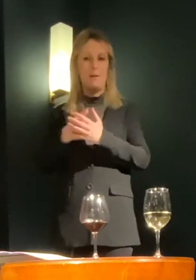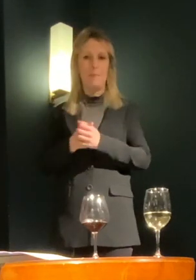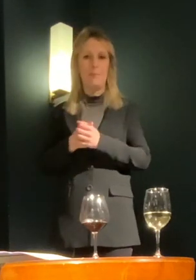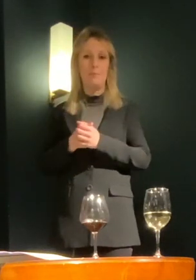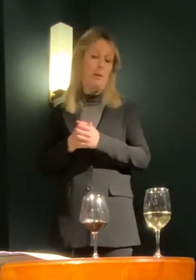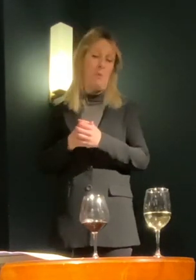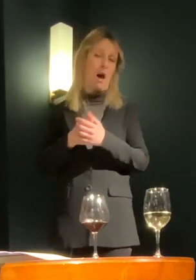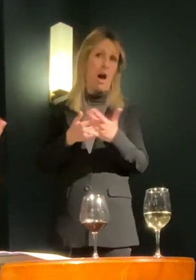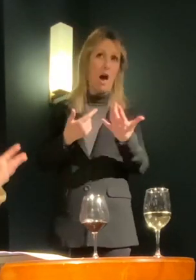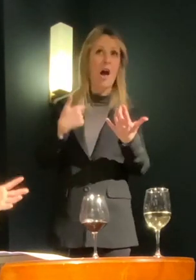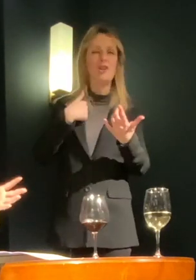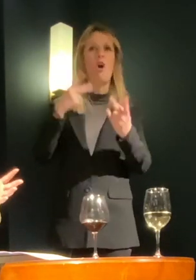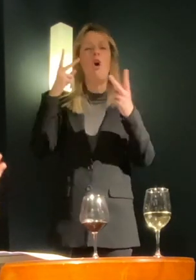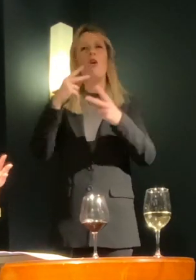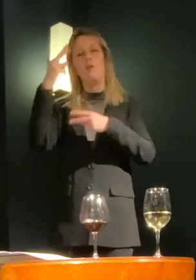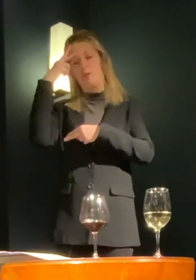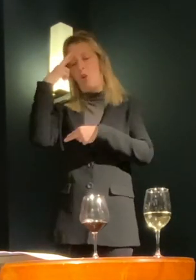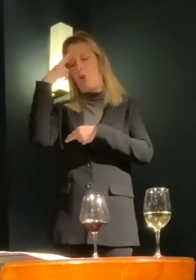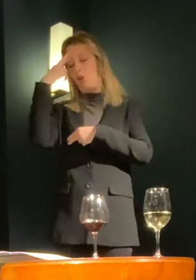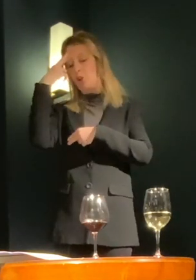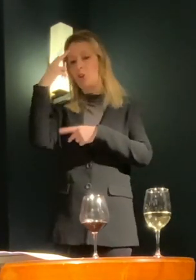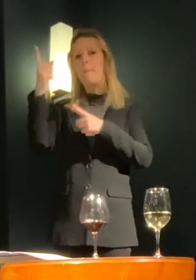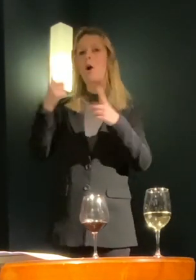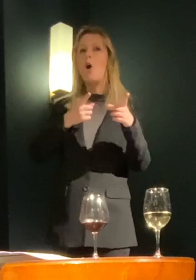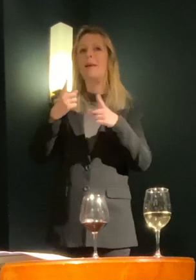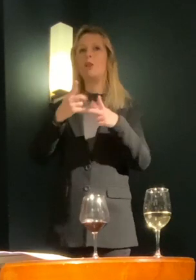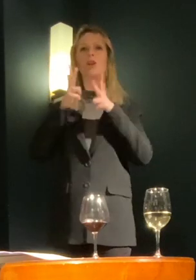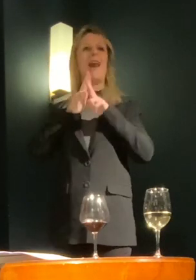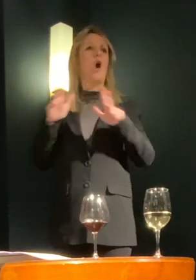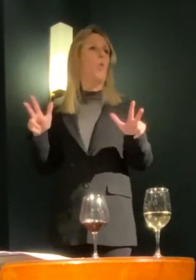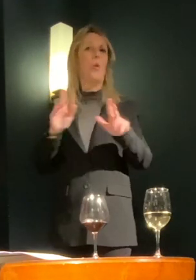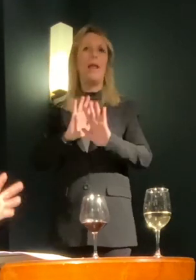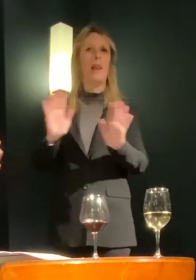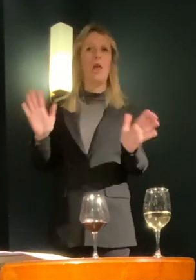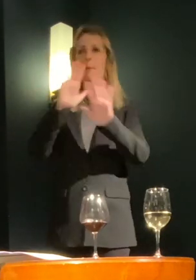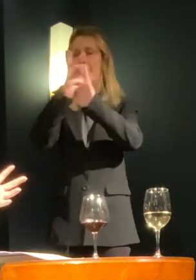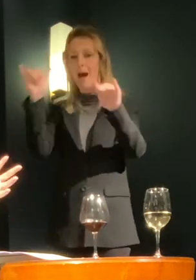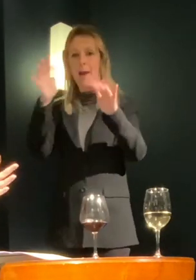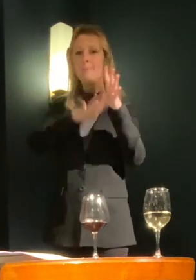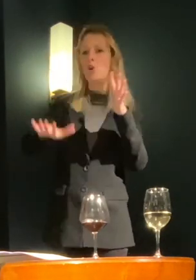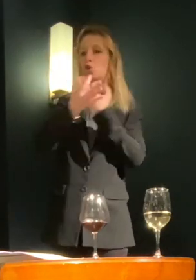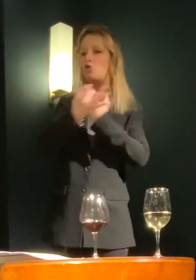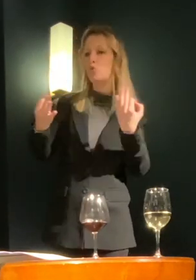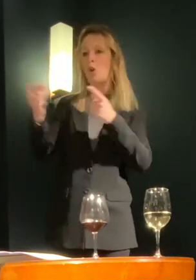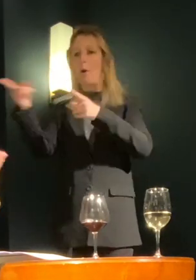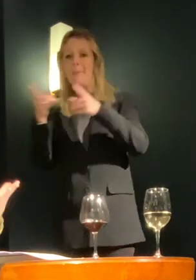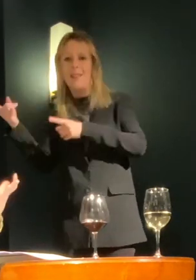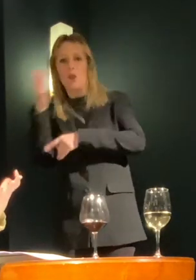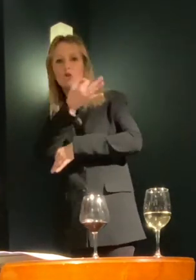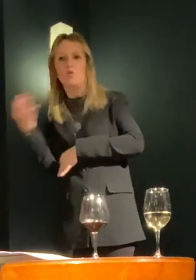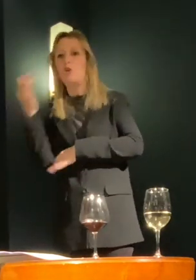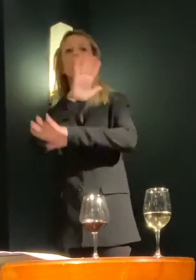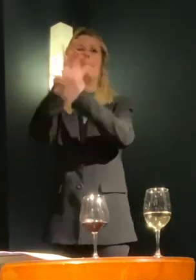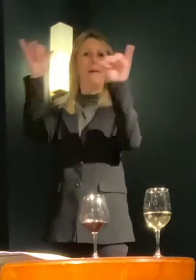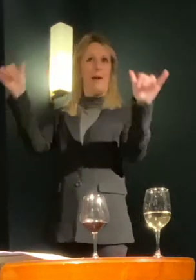prescindere da quali siano i propri demoni da combattere, no? Cioè non ci si sente mai nel posto giusto al momento giusto, perché ci si sta scoprendo,